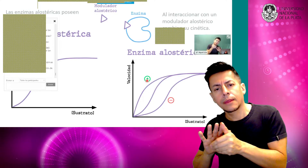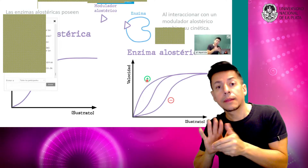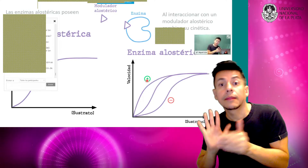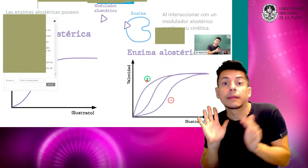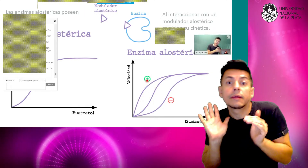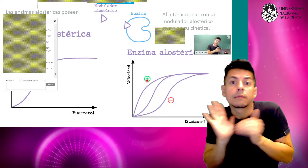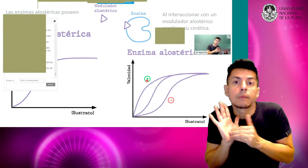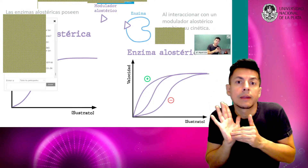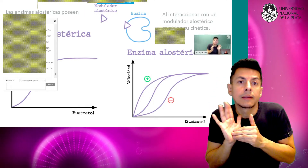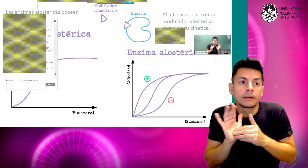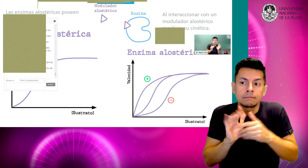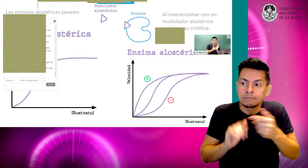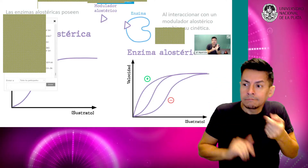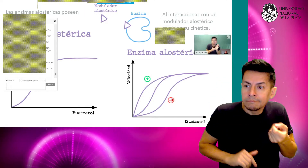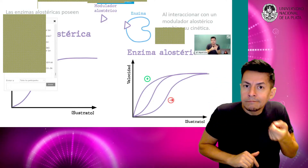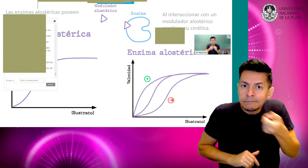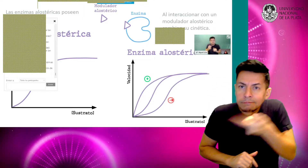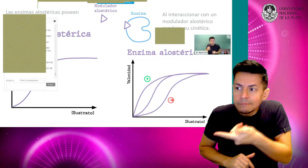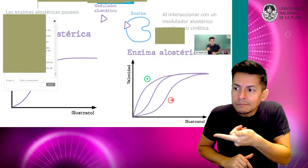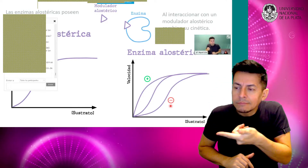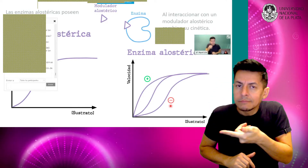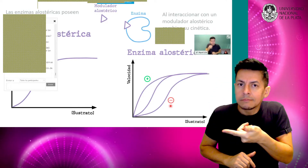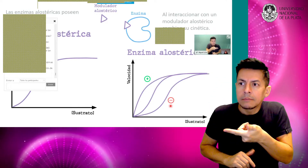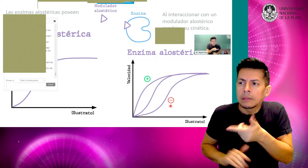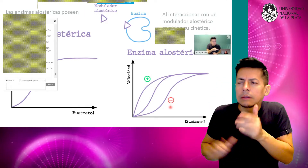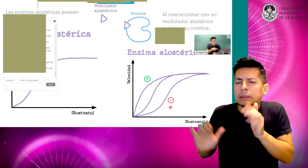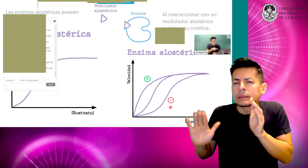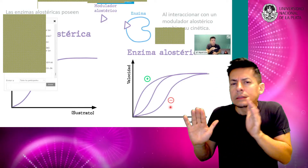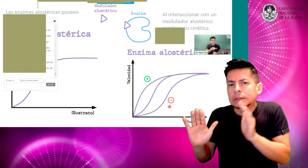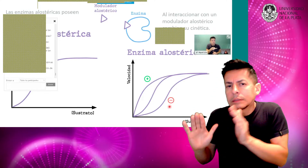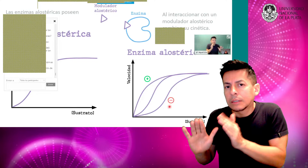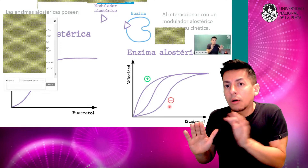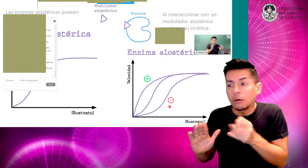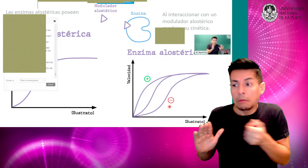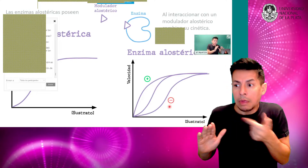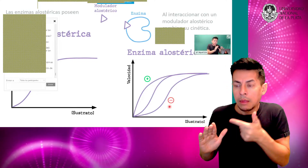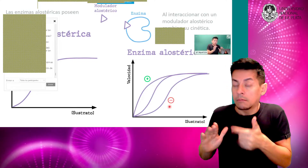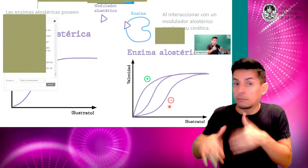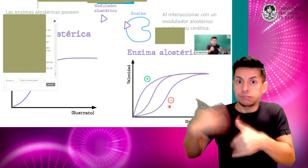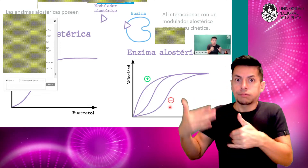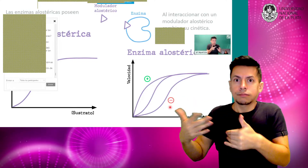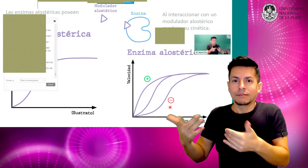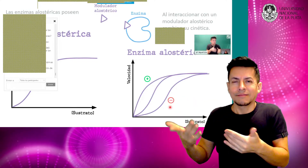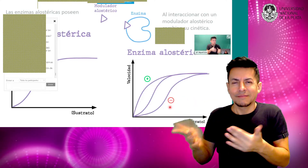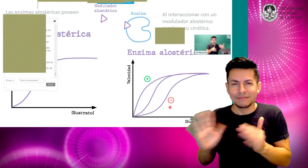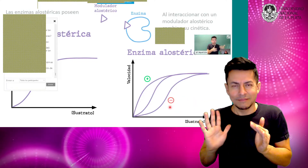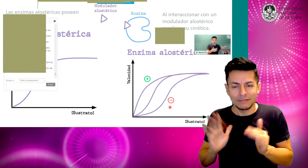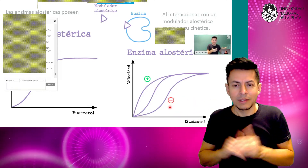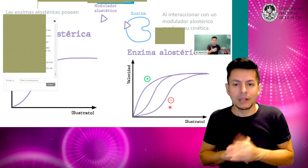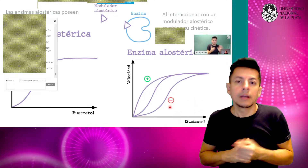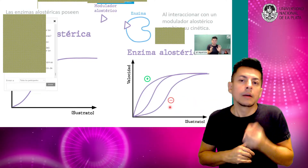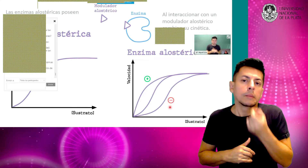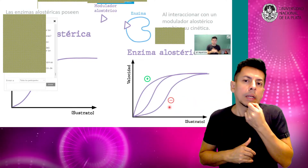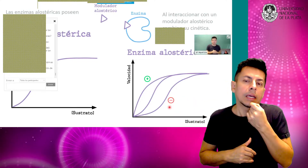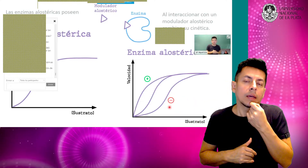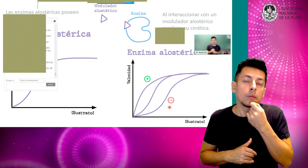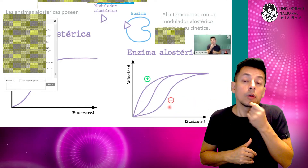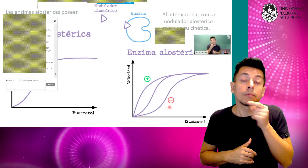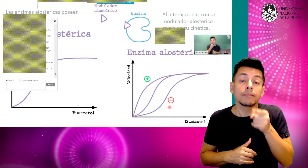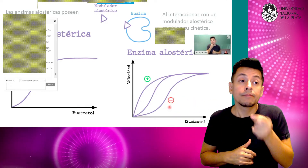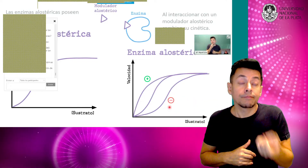de estas enzimas o puede haber inhibidores de estas enzimas. Por ejemplo, algunos